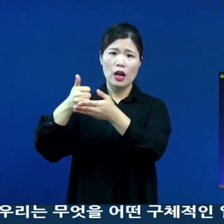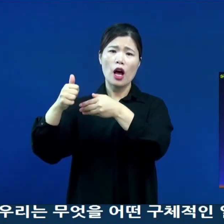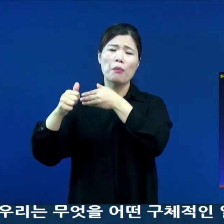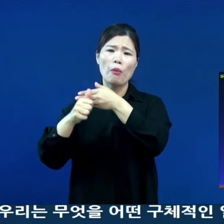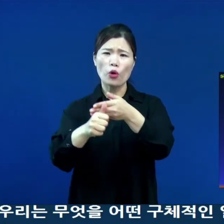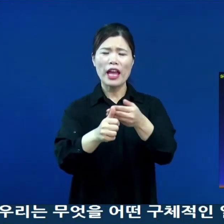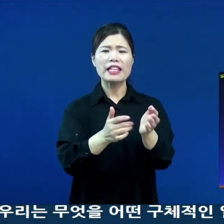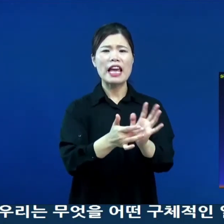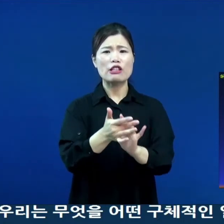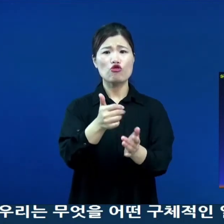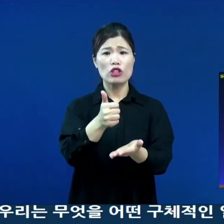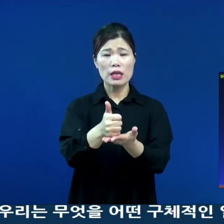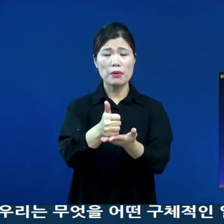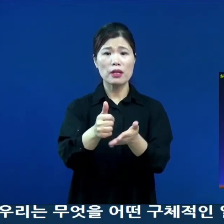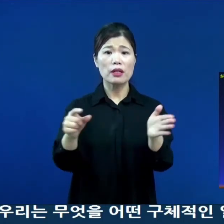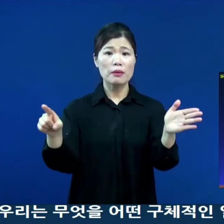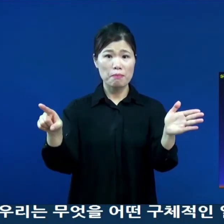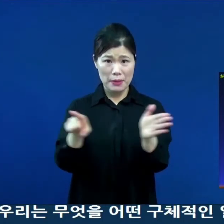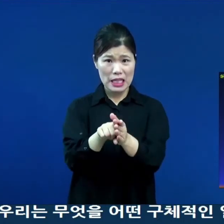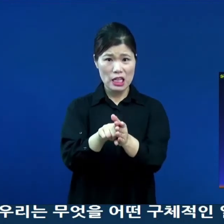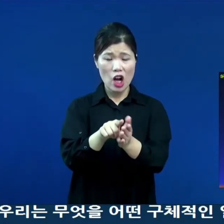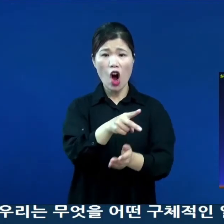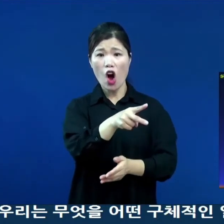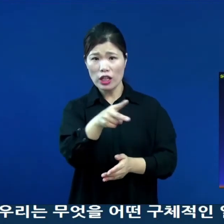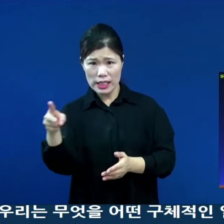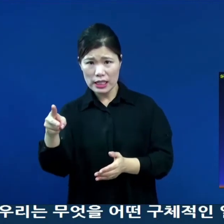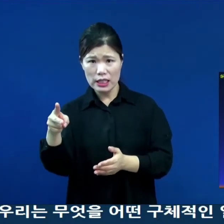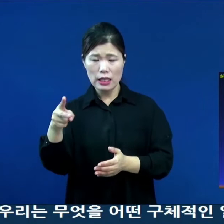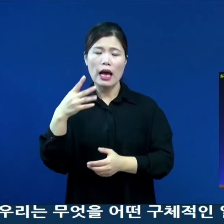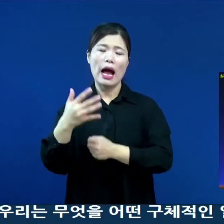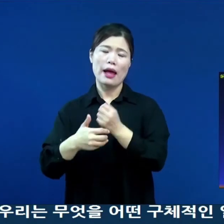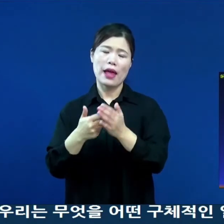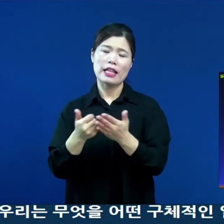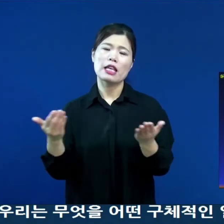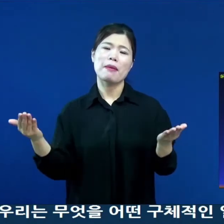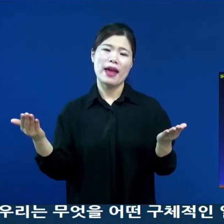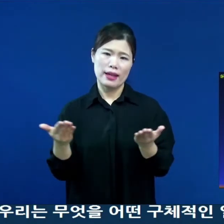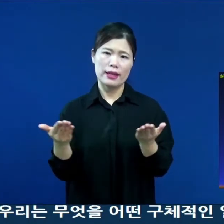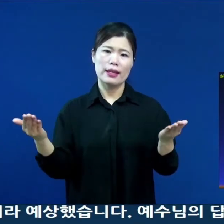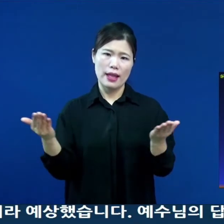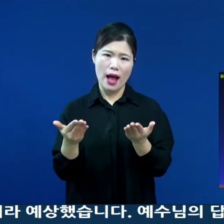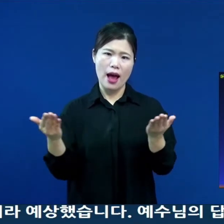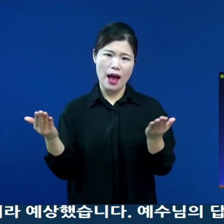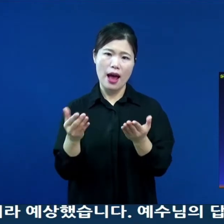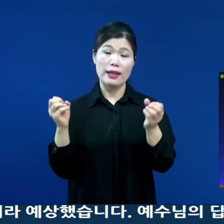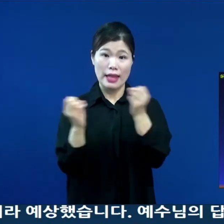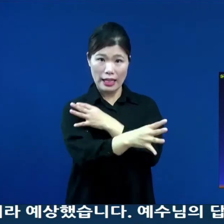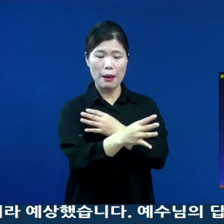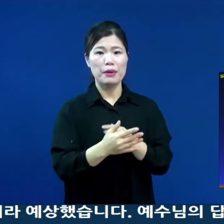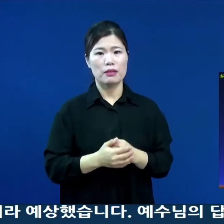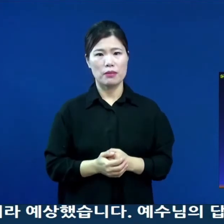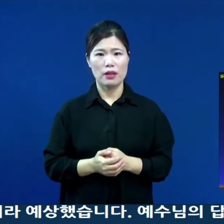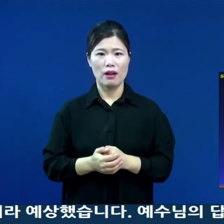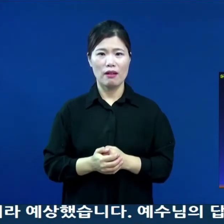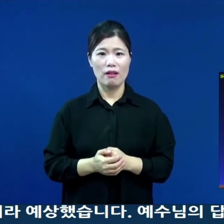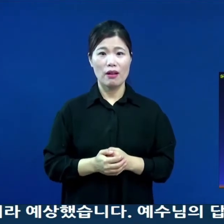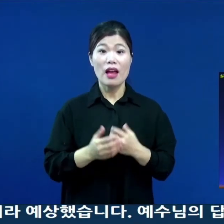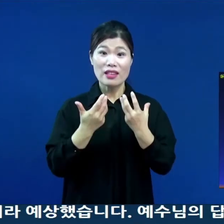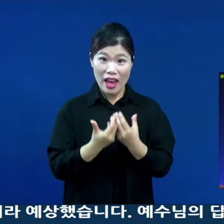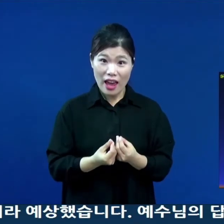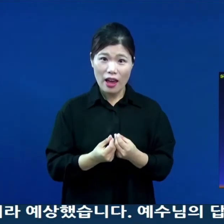것, 이게 하나님의 일이라고 말씀하시는 겁니다. 부자 청년에도 똑같이